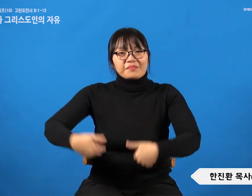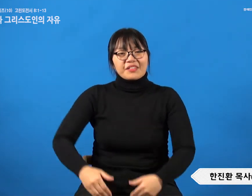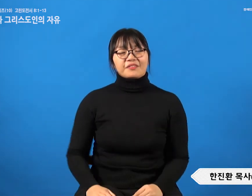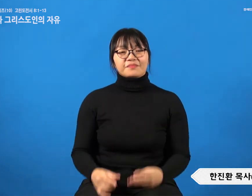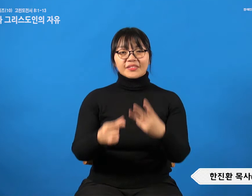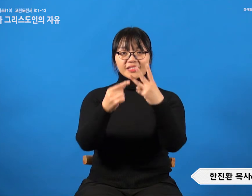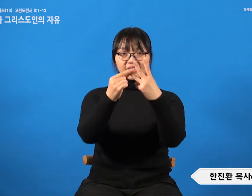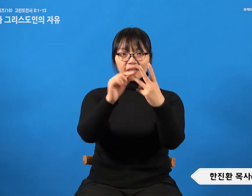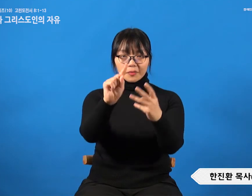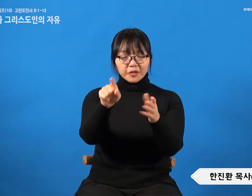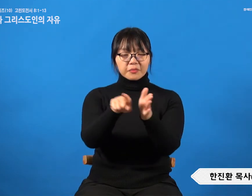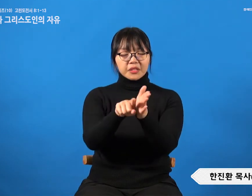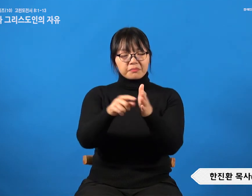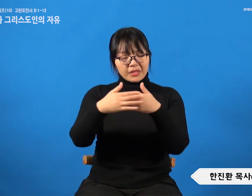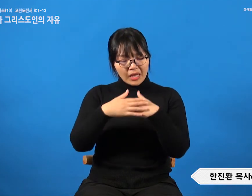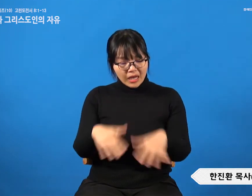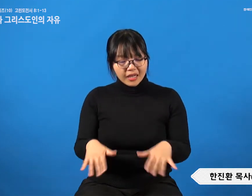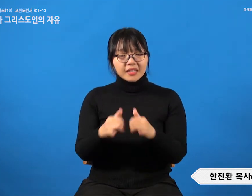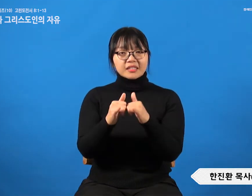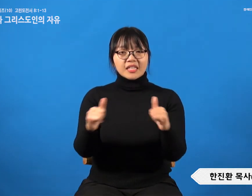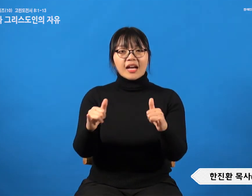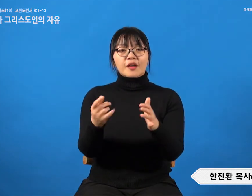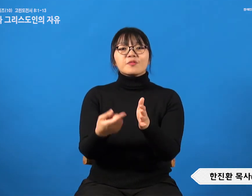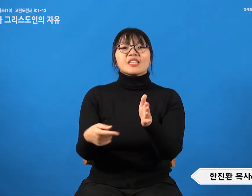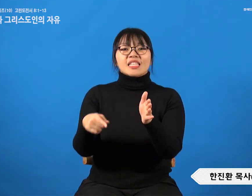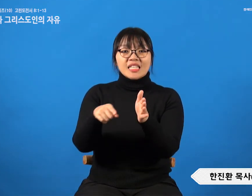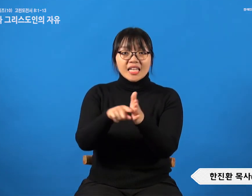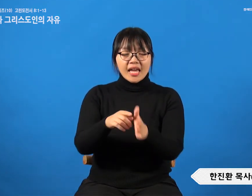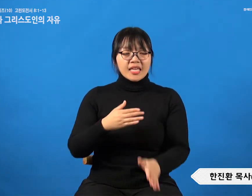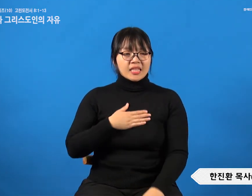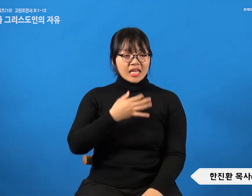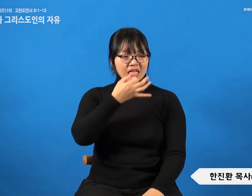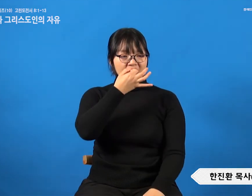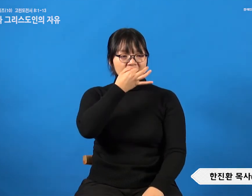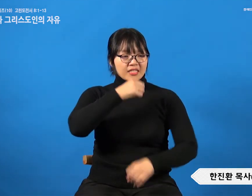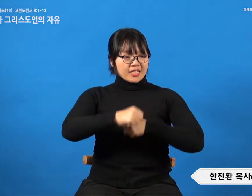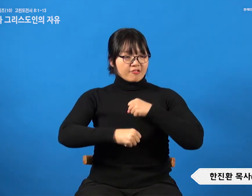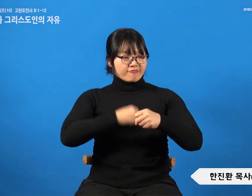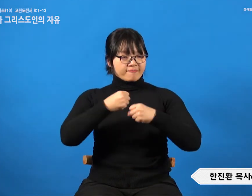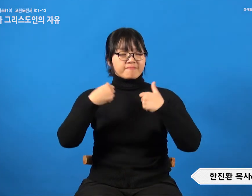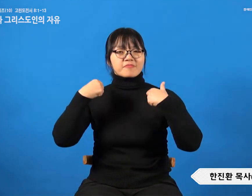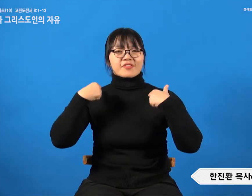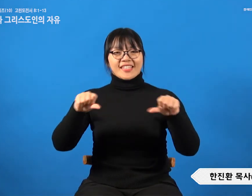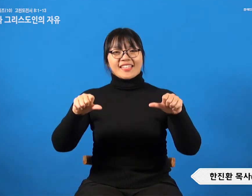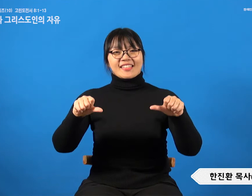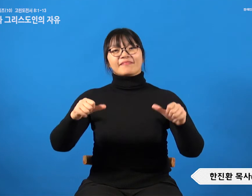셋째는 믿음이 약한 자를 위해서 내 자유를 포기할 수도 있어야 합니다.